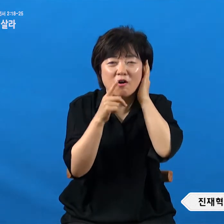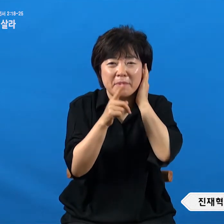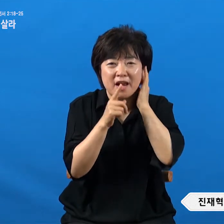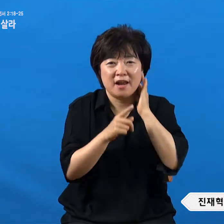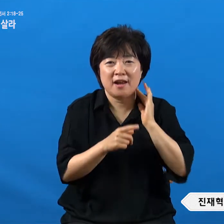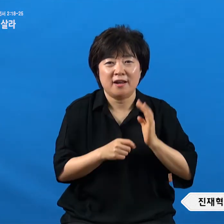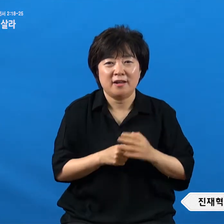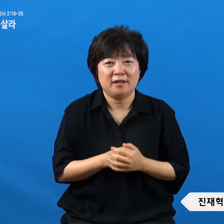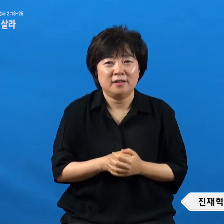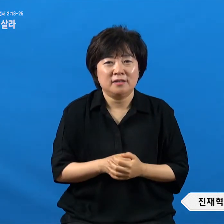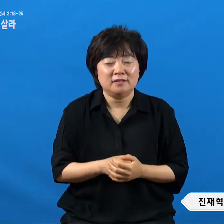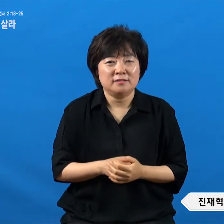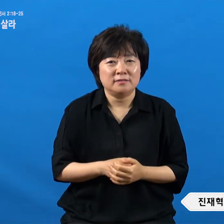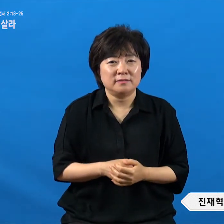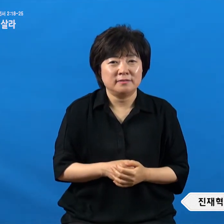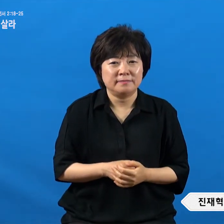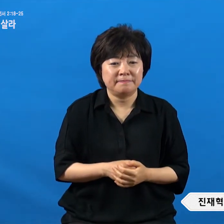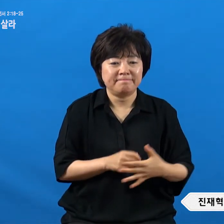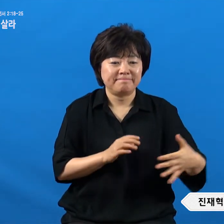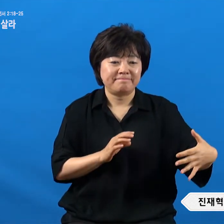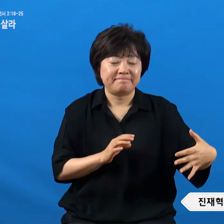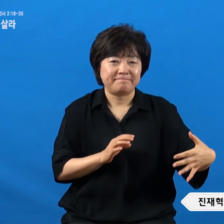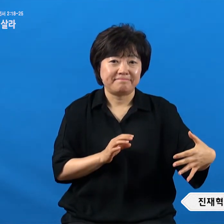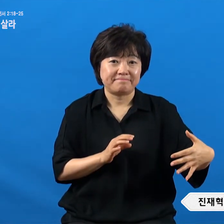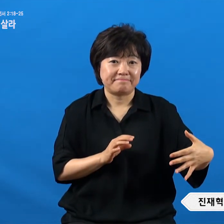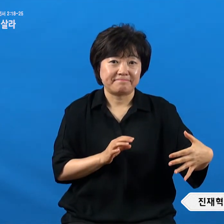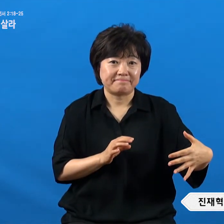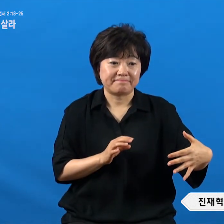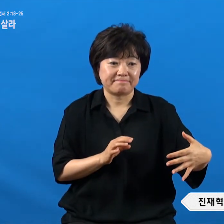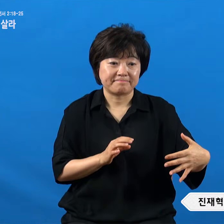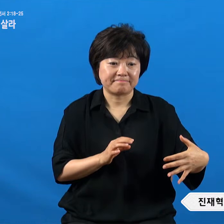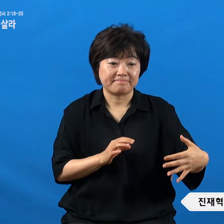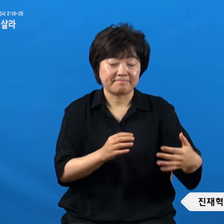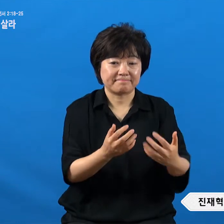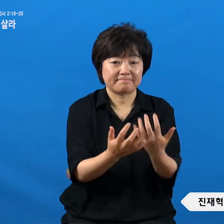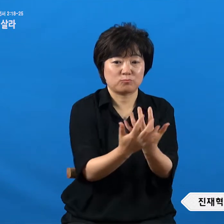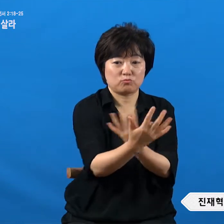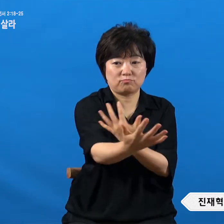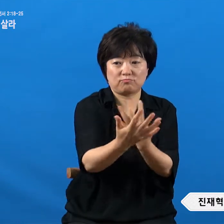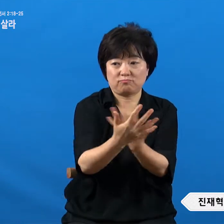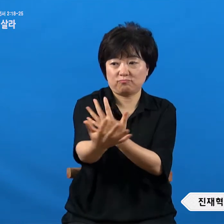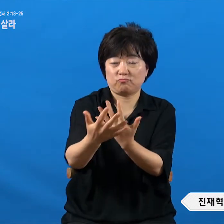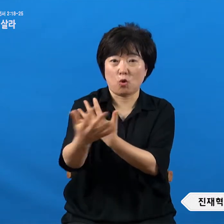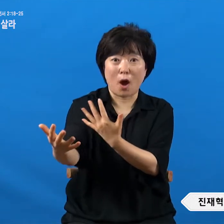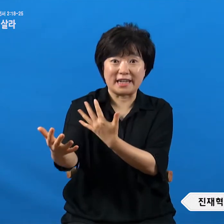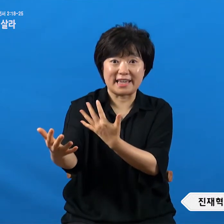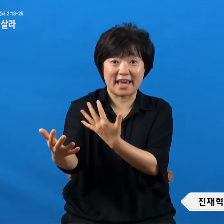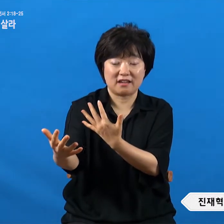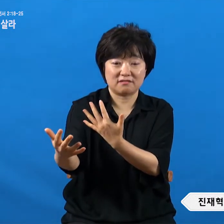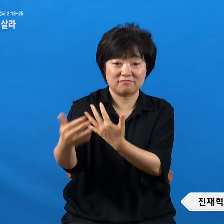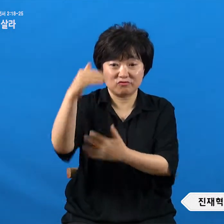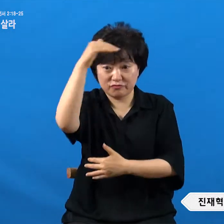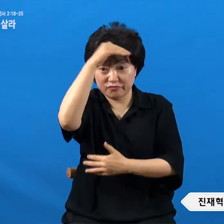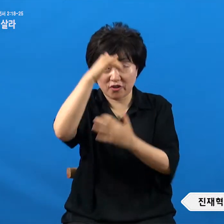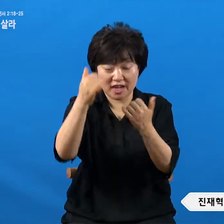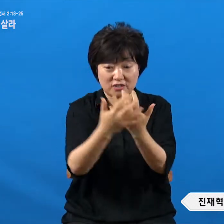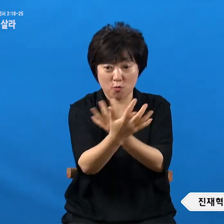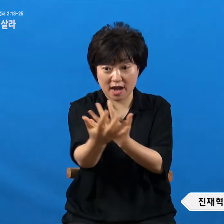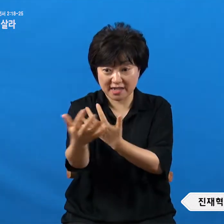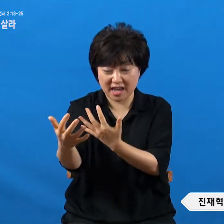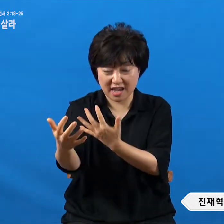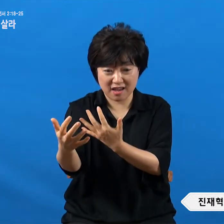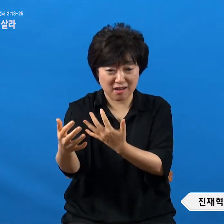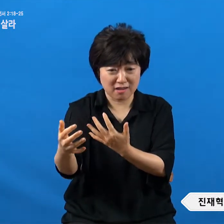audience of one. 관객에 한 사람만 있다는 겁니다. 그 한